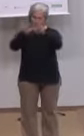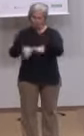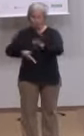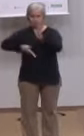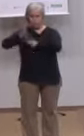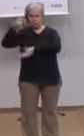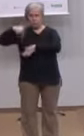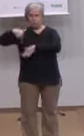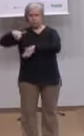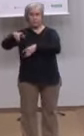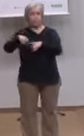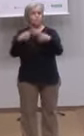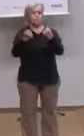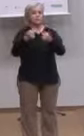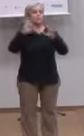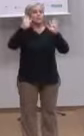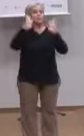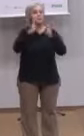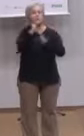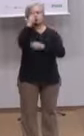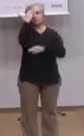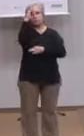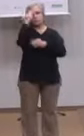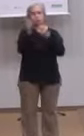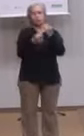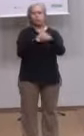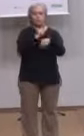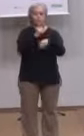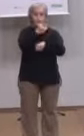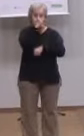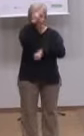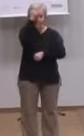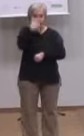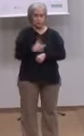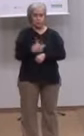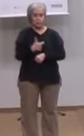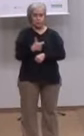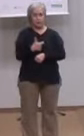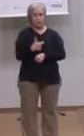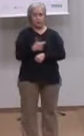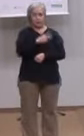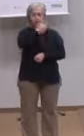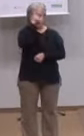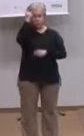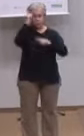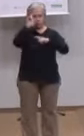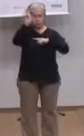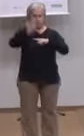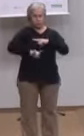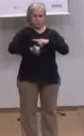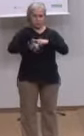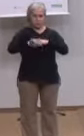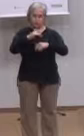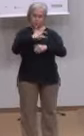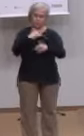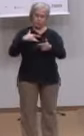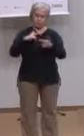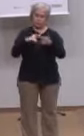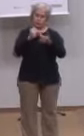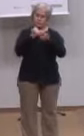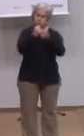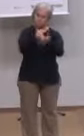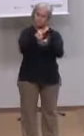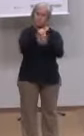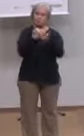precisa fazer com que elas sejam reconhecidas não como uma doença, mas como pessoas. Pessoas que têm direito à saúde, à